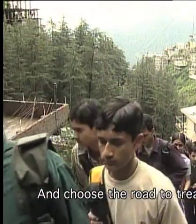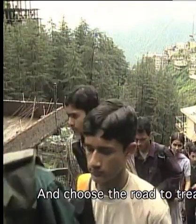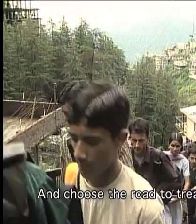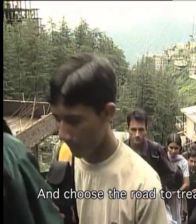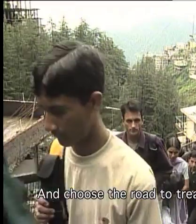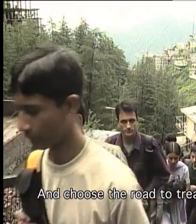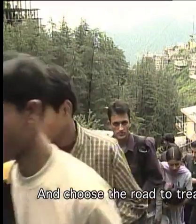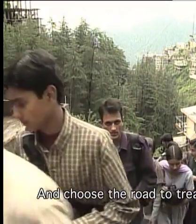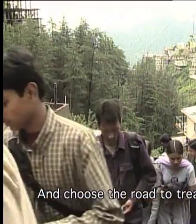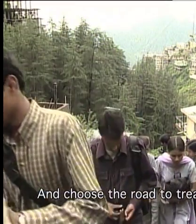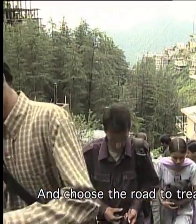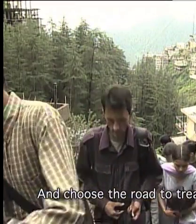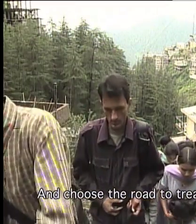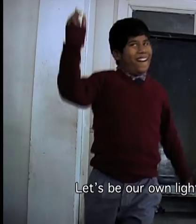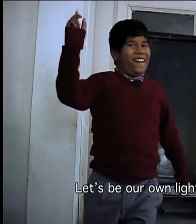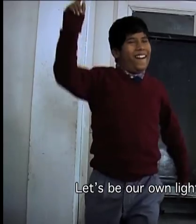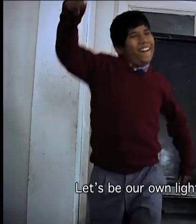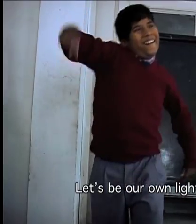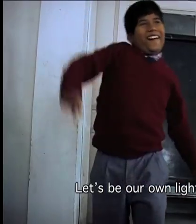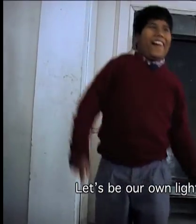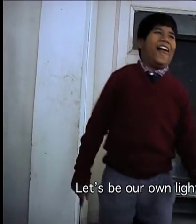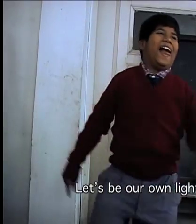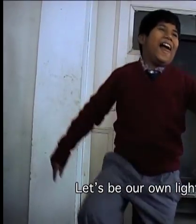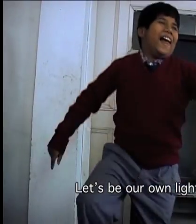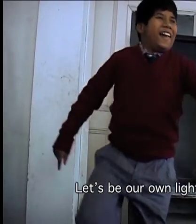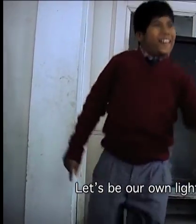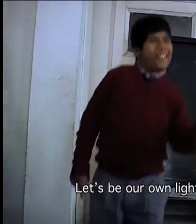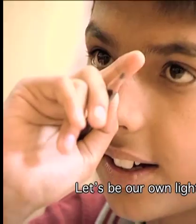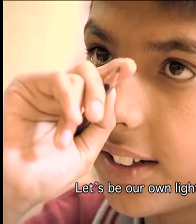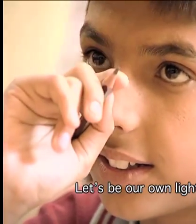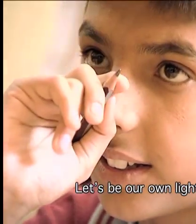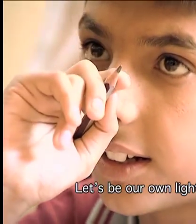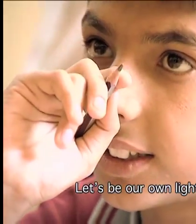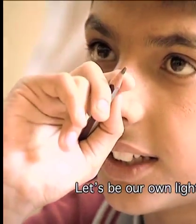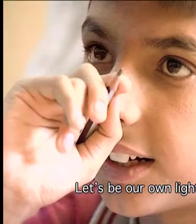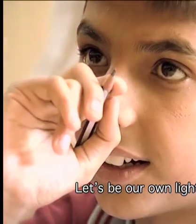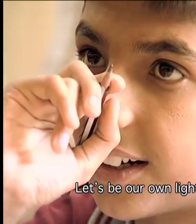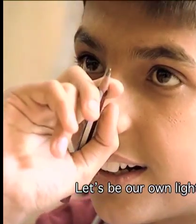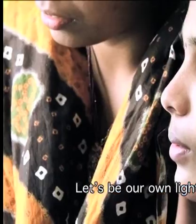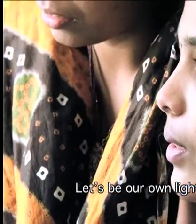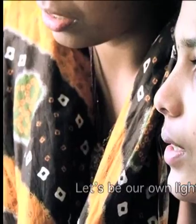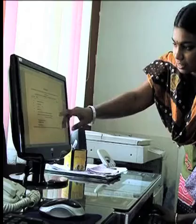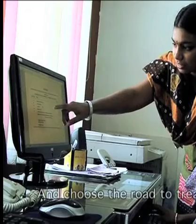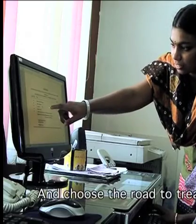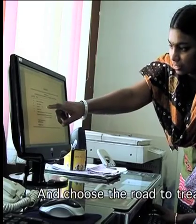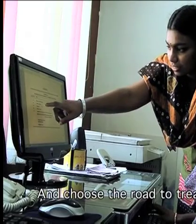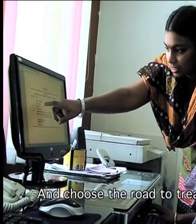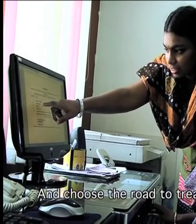स्वयं चुने हम अपना दीपक स्वयं बने हम